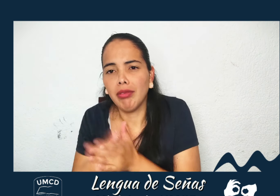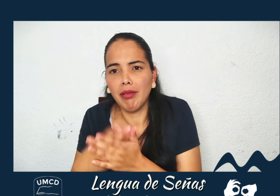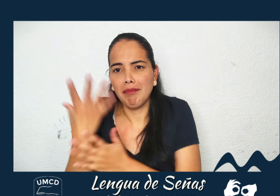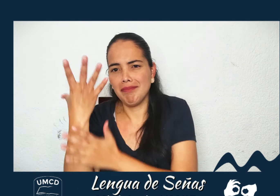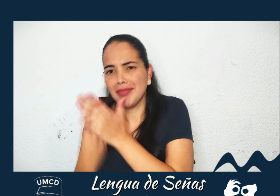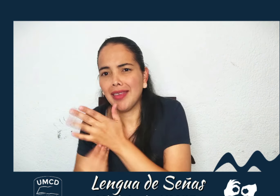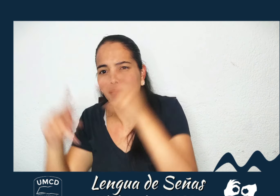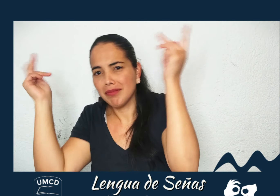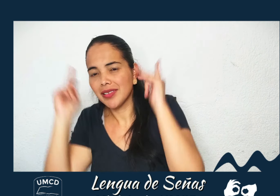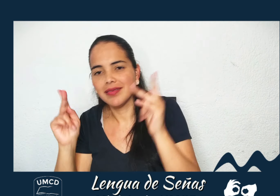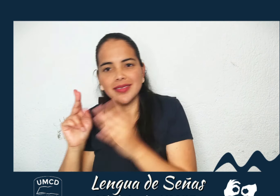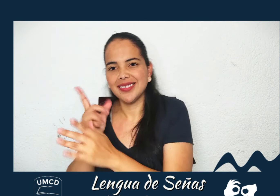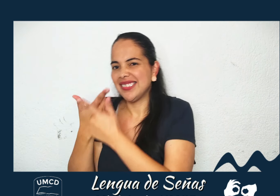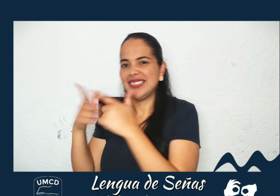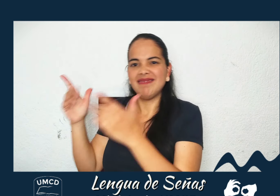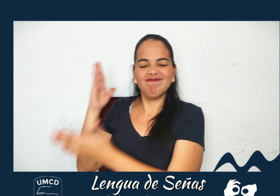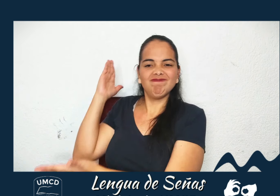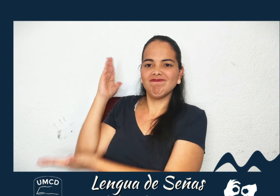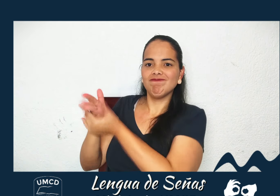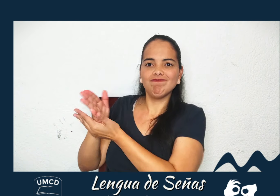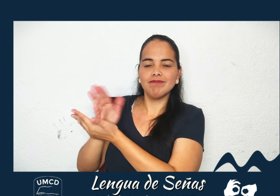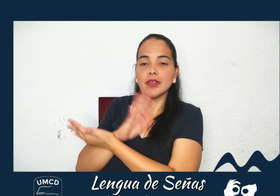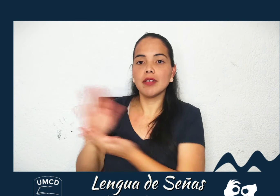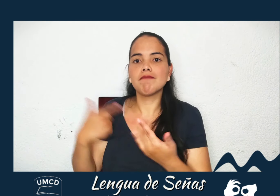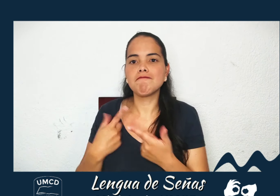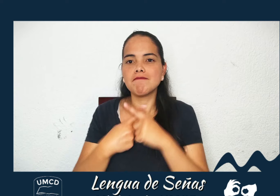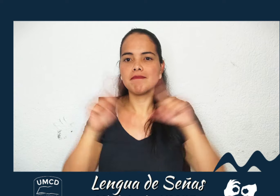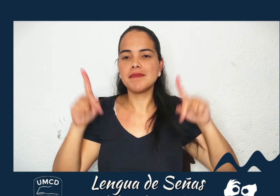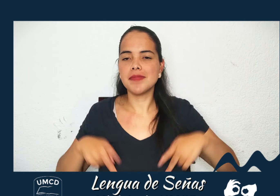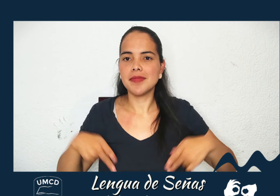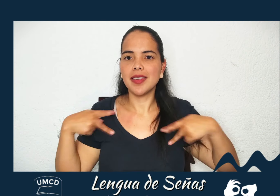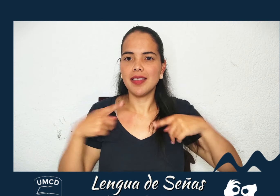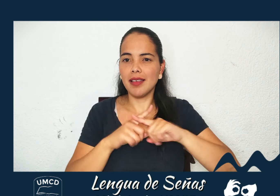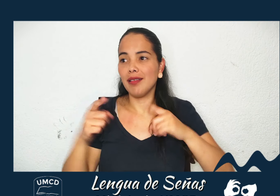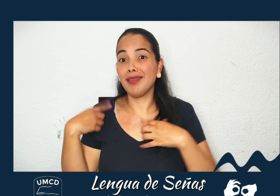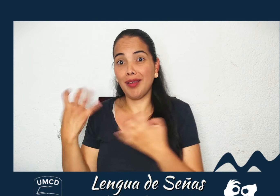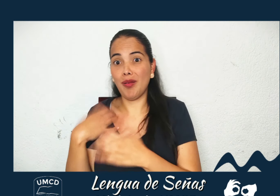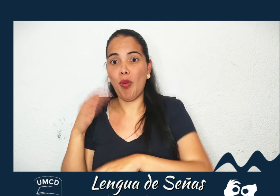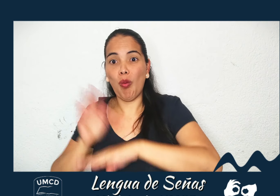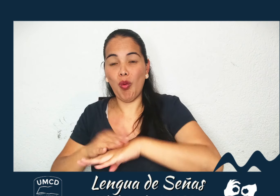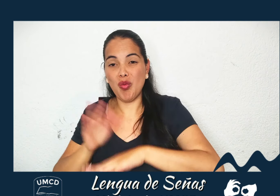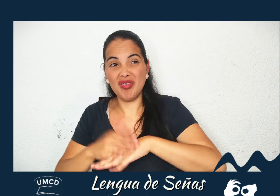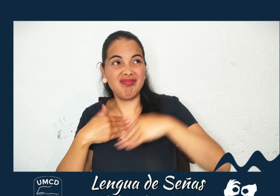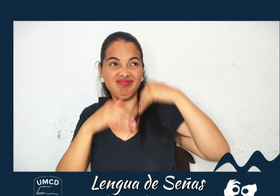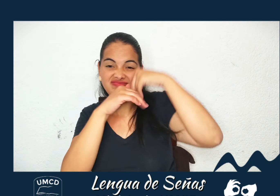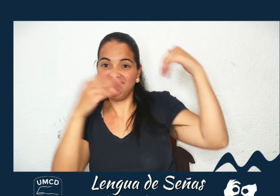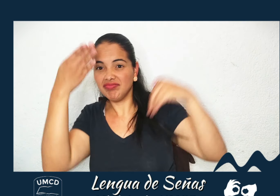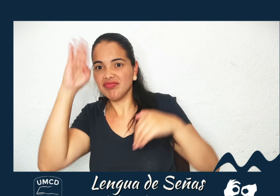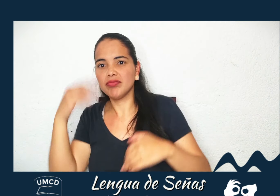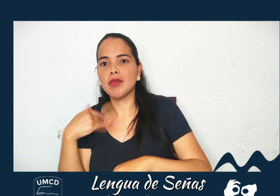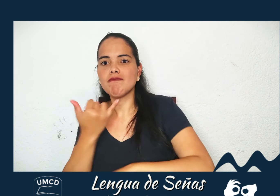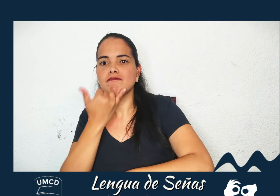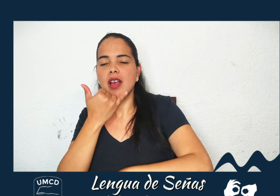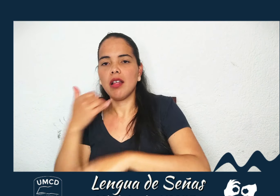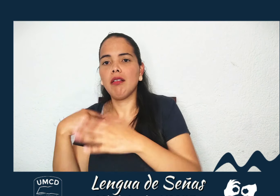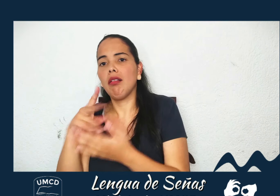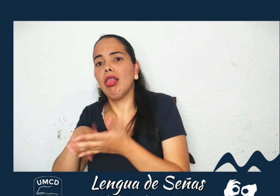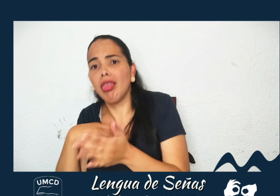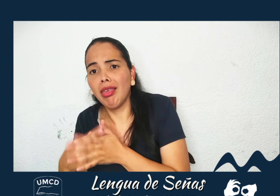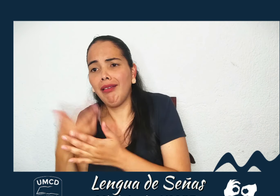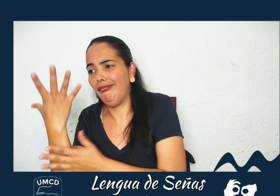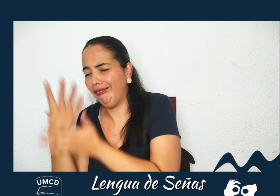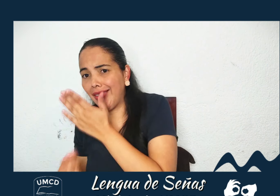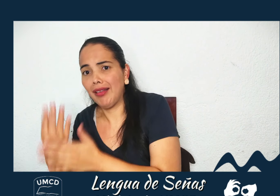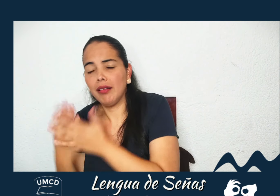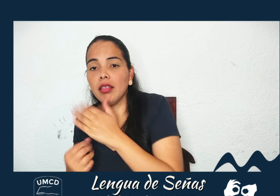una vida libre de tropiezos, libre de pecados, libre de consecuencias que por nuestras decisiones mal